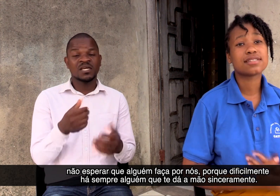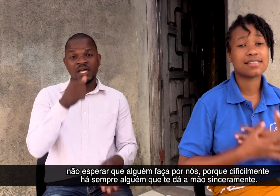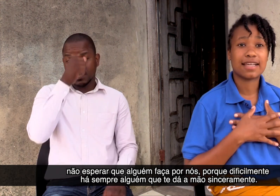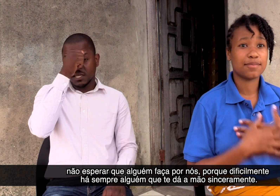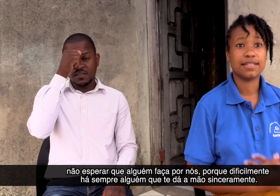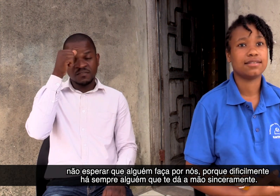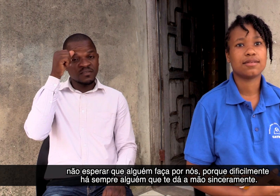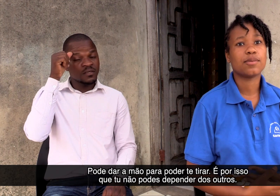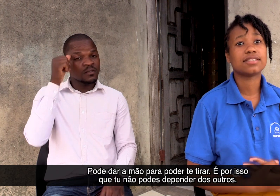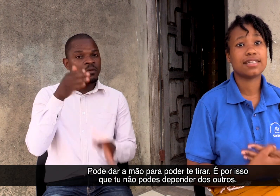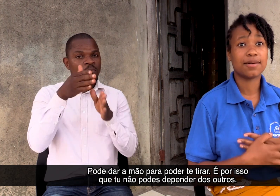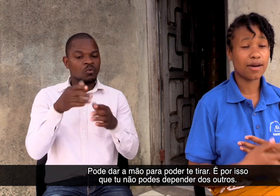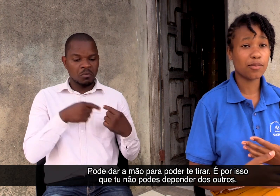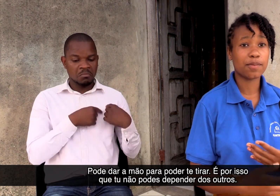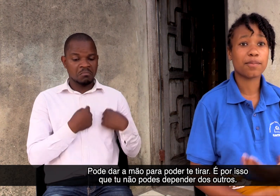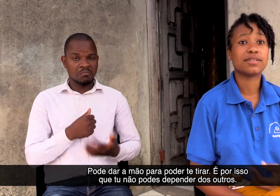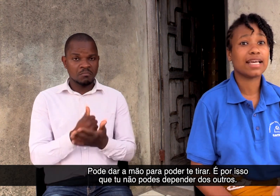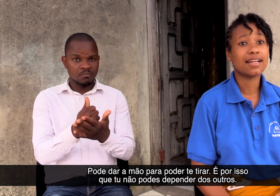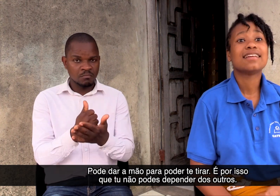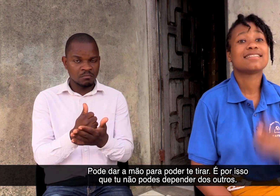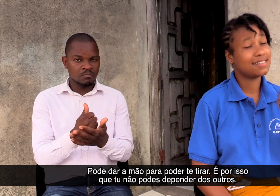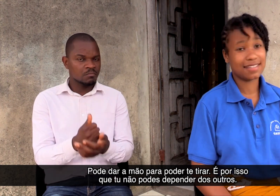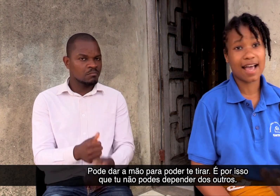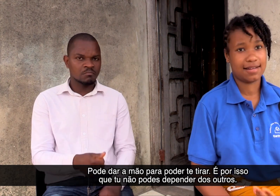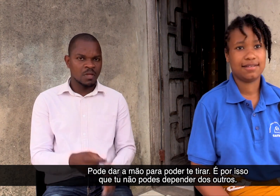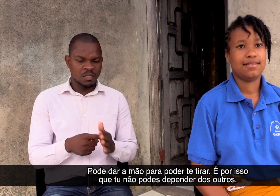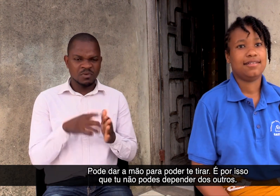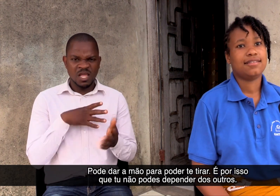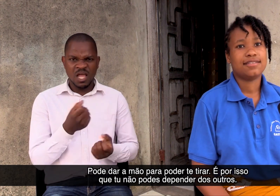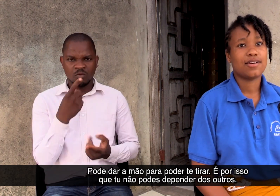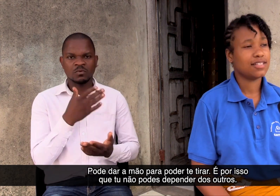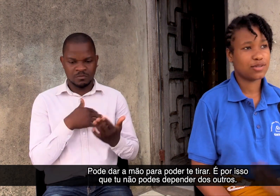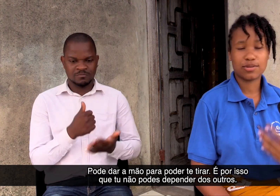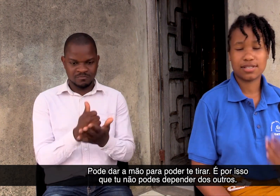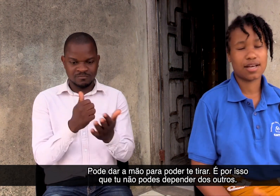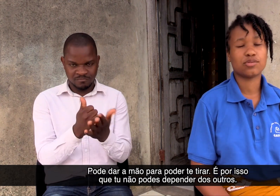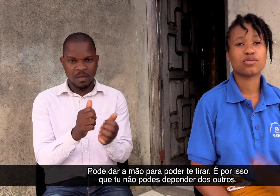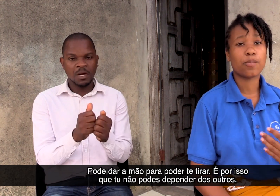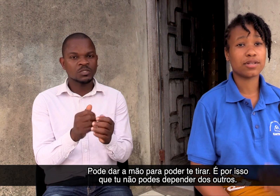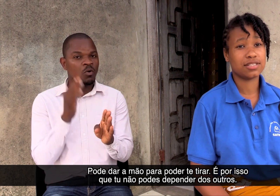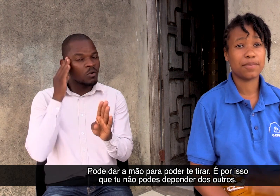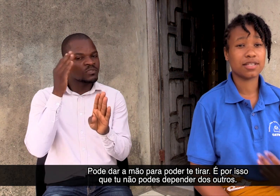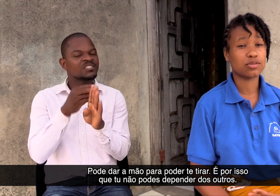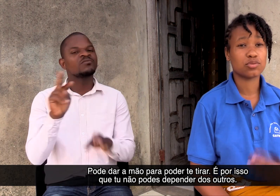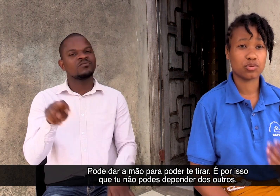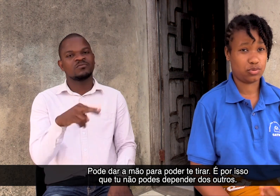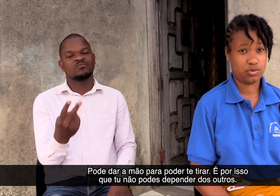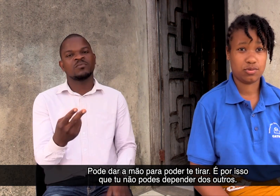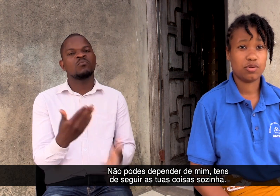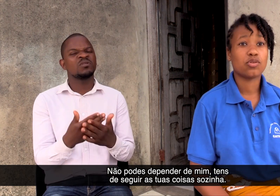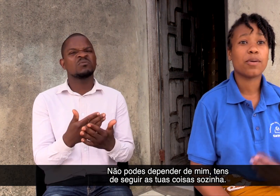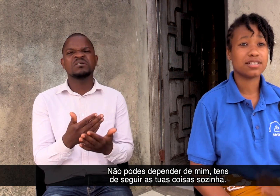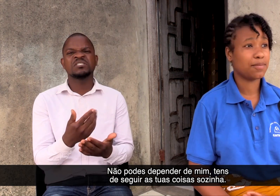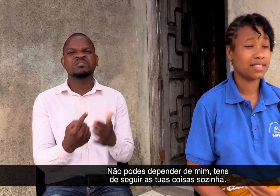mão sinceramente. Pode dar a mão para poder te tirar. Então ela ensinou que não, tu não podes depender dos